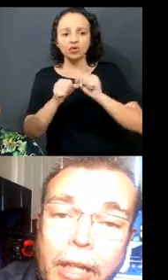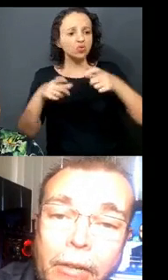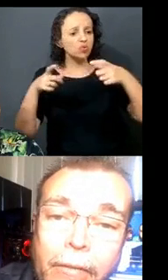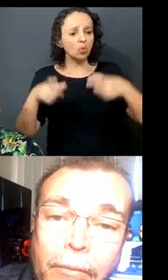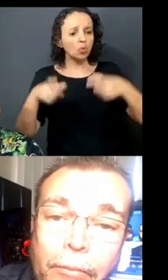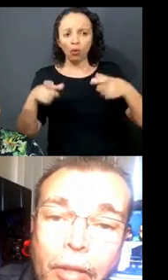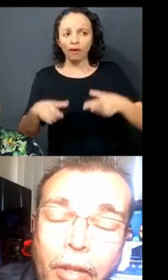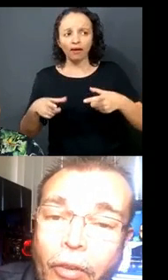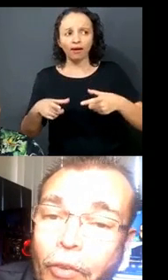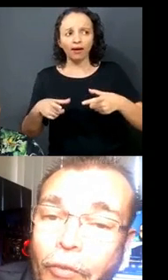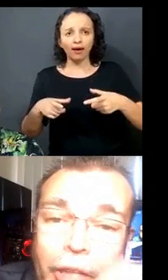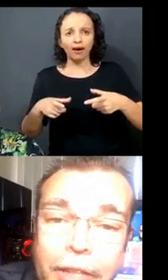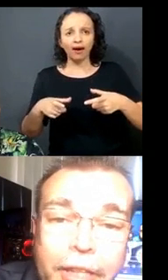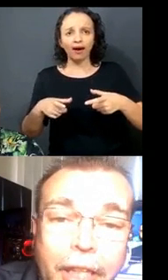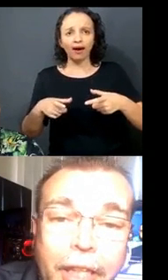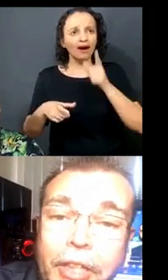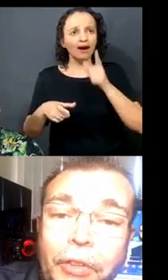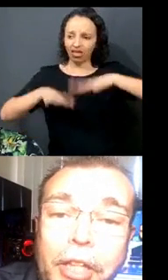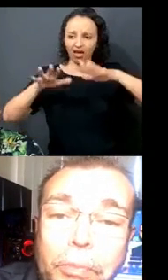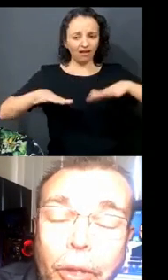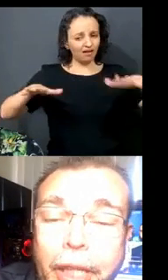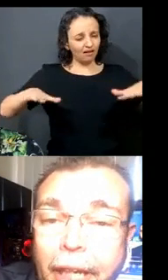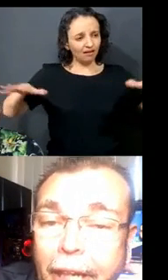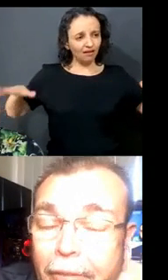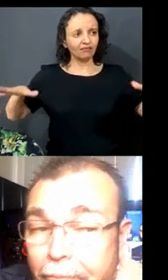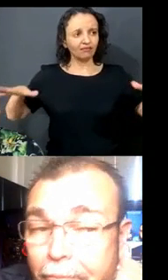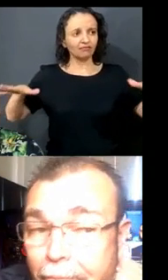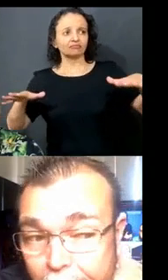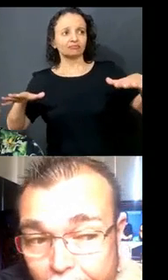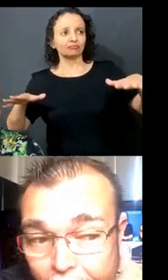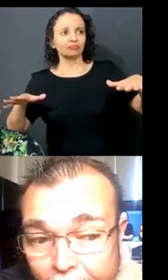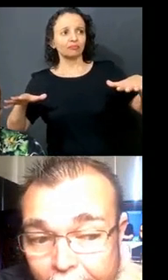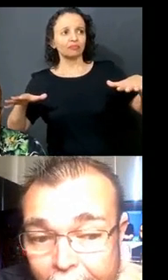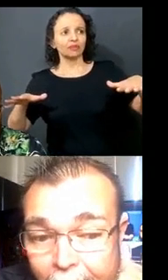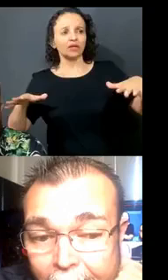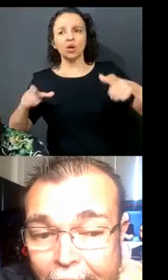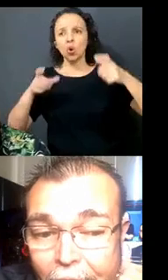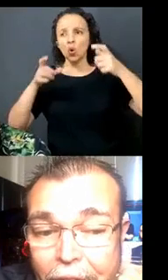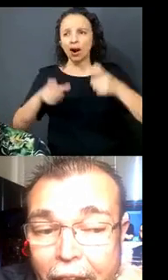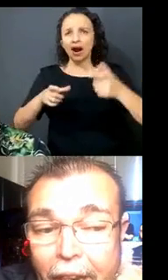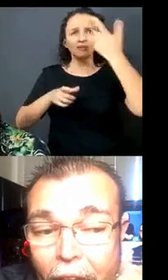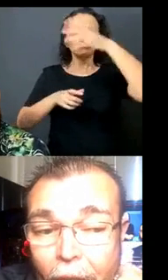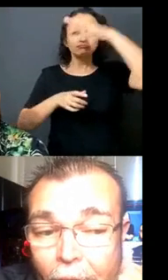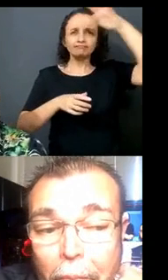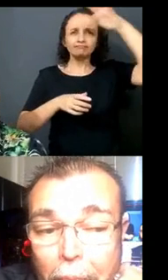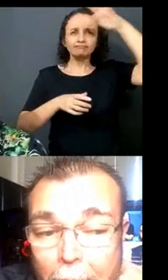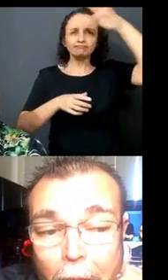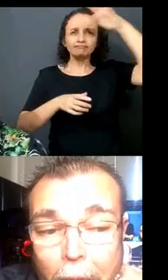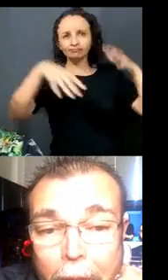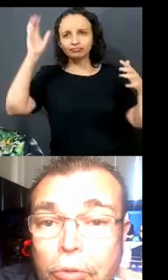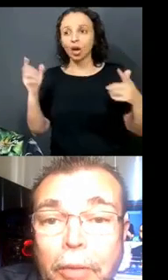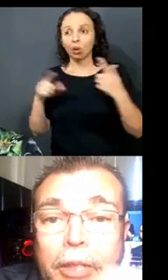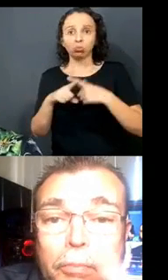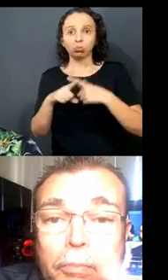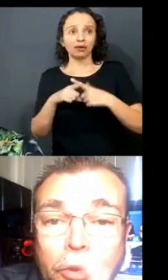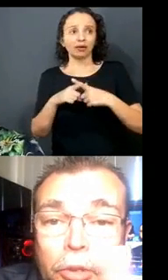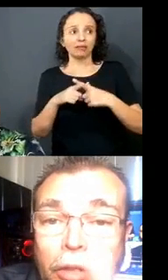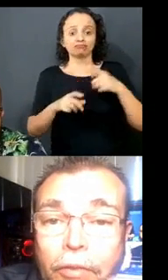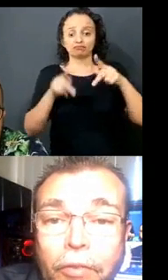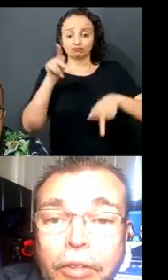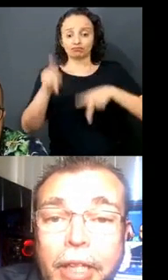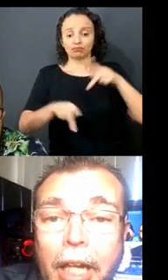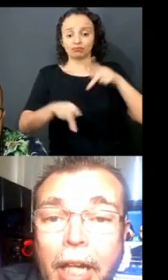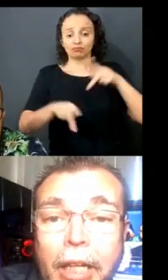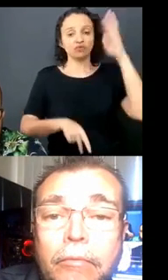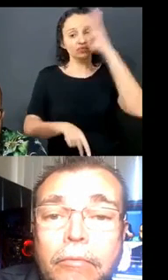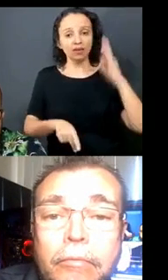tem janela. Vou fazer igreja diferente, porque eu já ouvi pelo menos 2 famílias dizer, pastor, nós